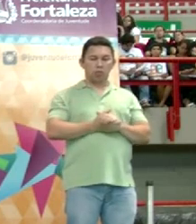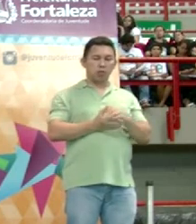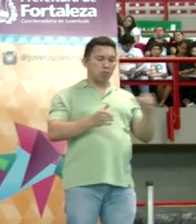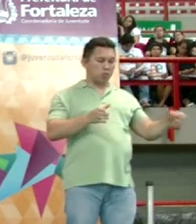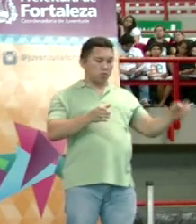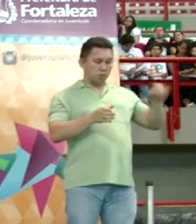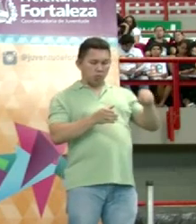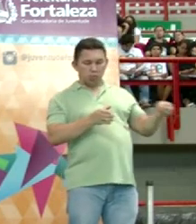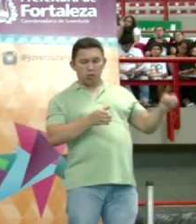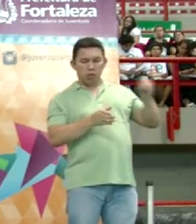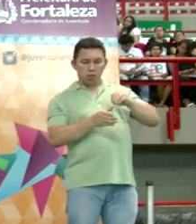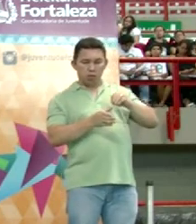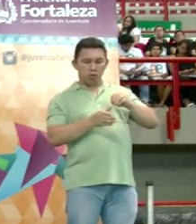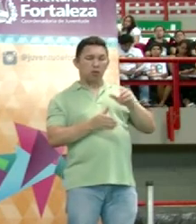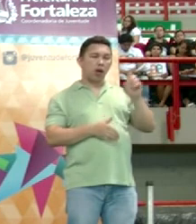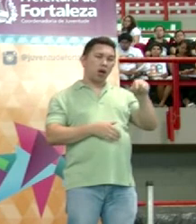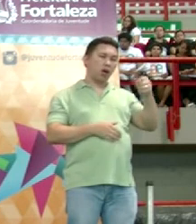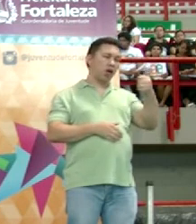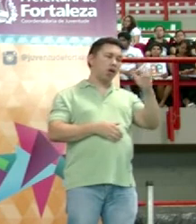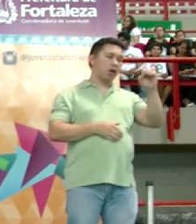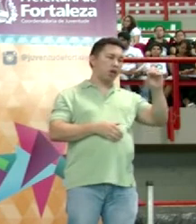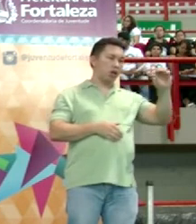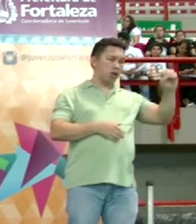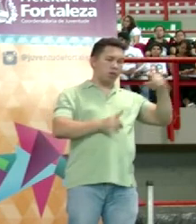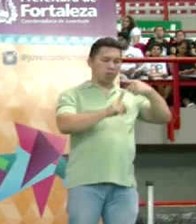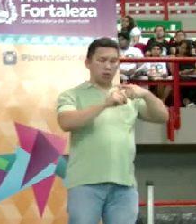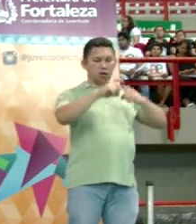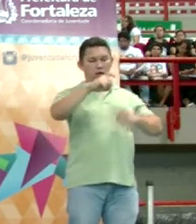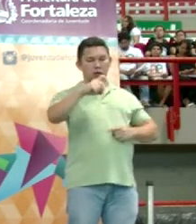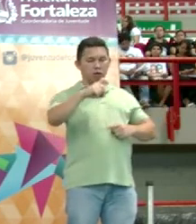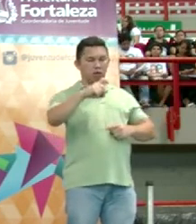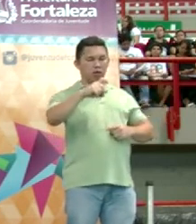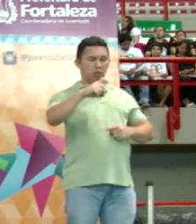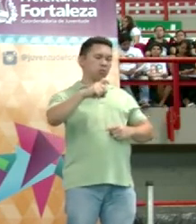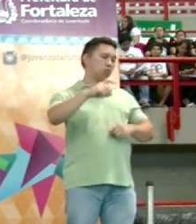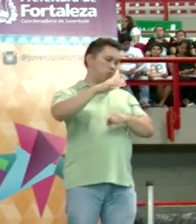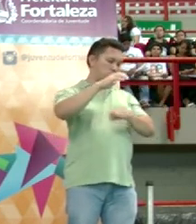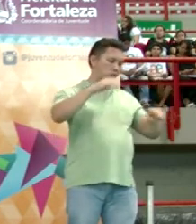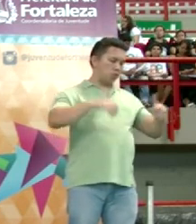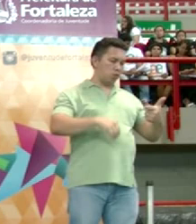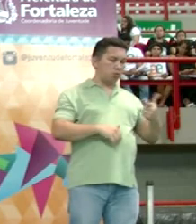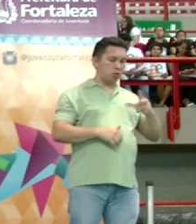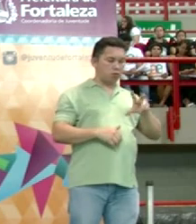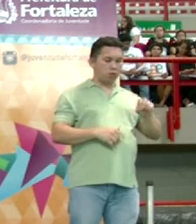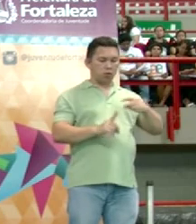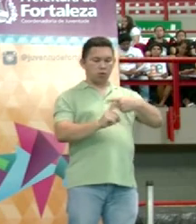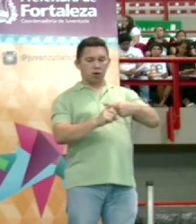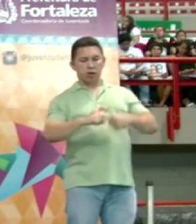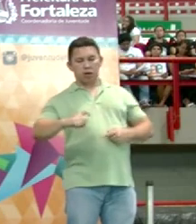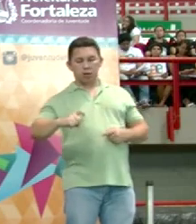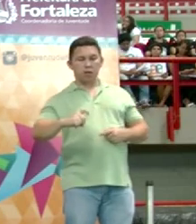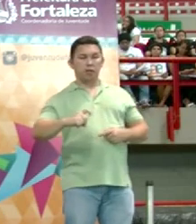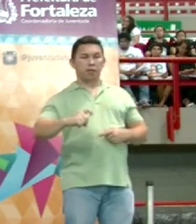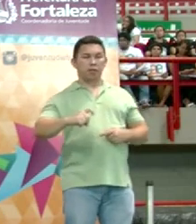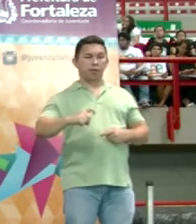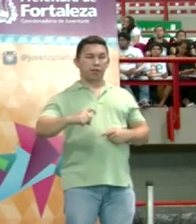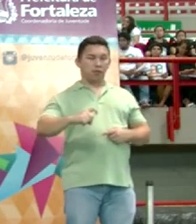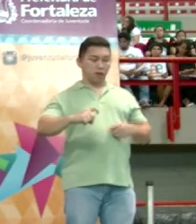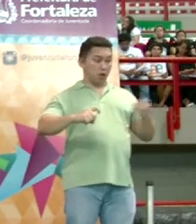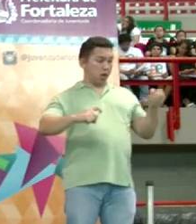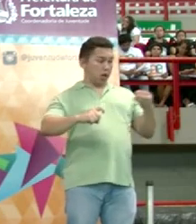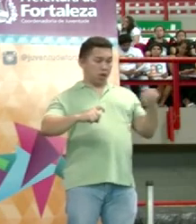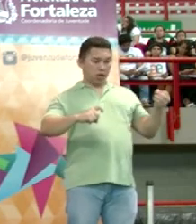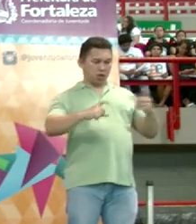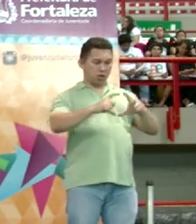acrescentar açúcar, eu vou ter agora 100 mais X sobre 250 mais X. Essa